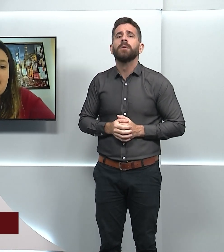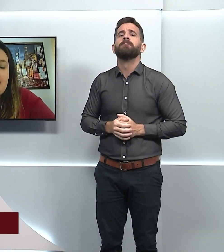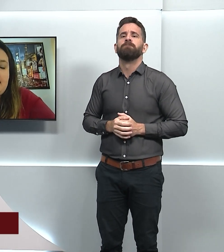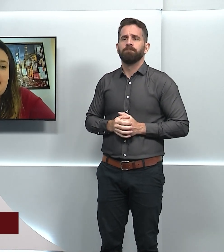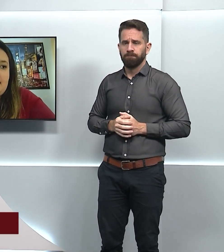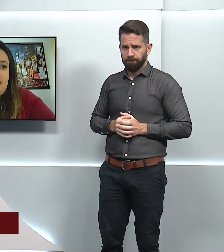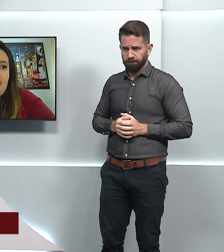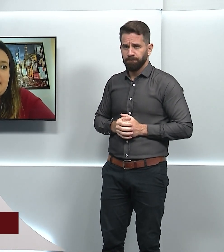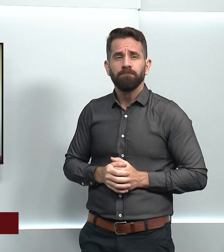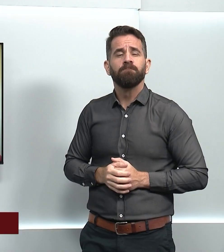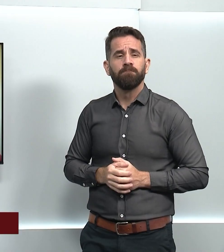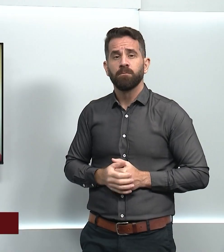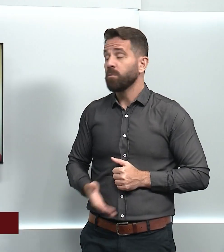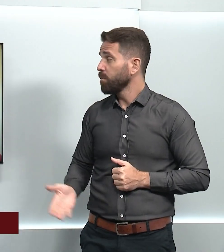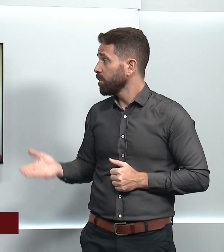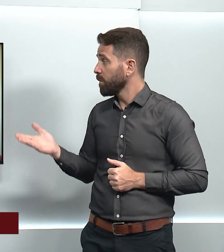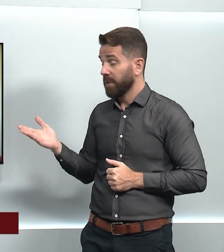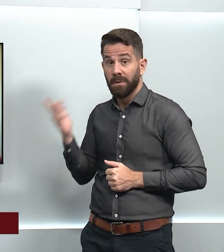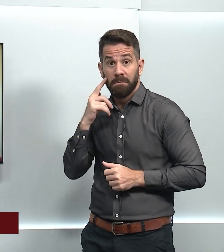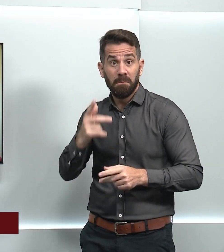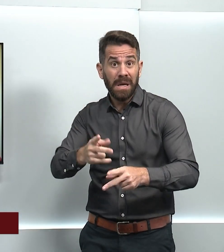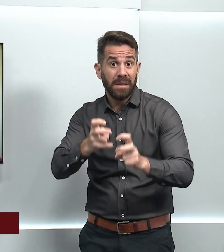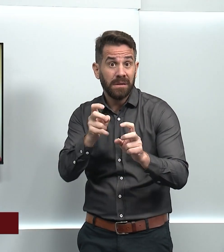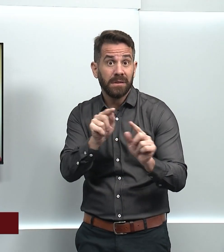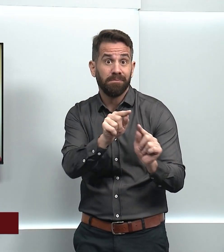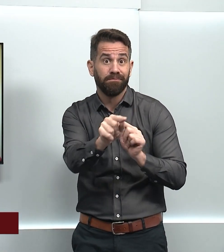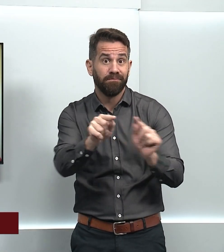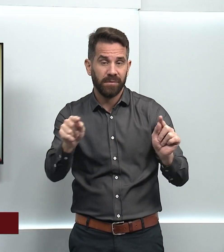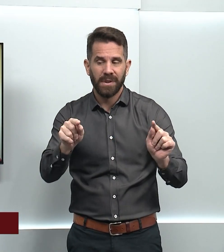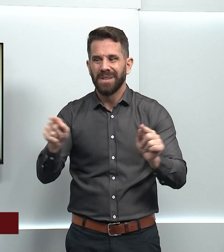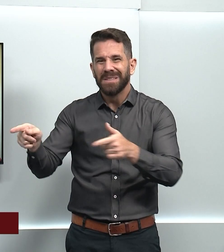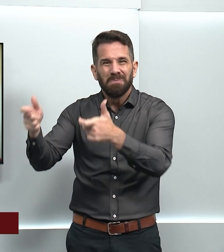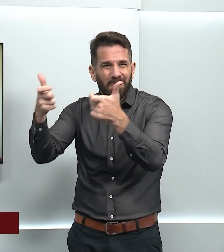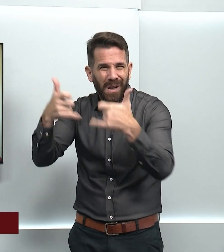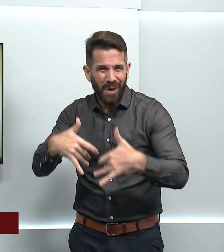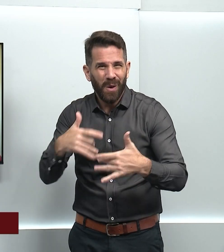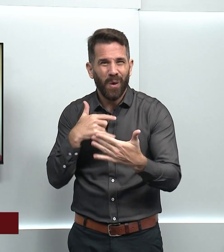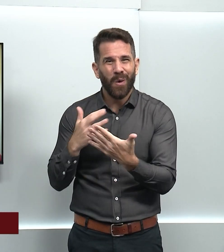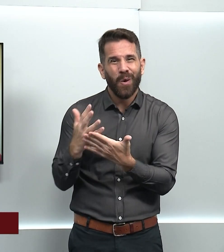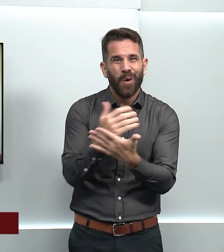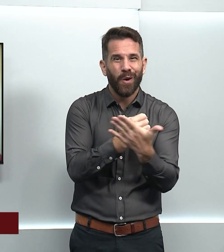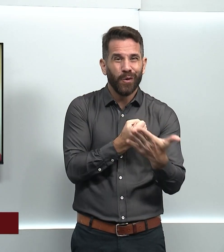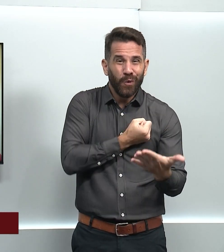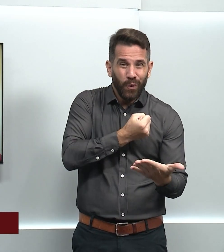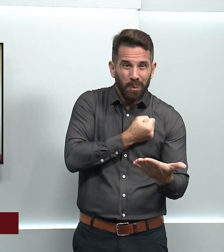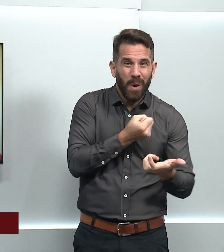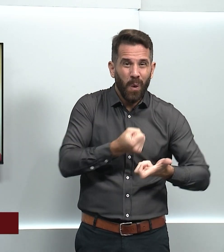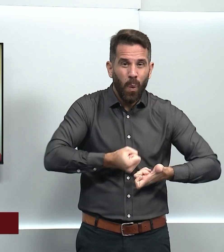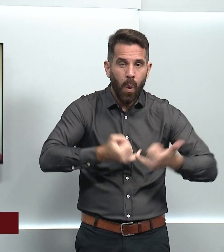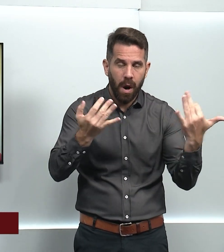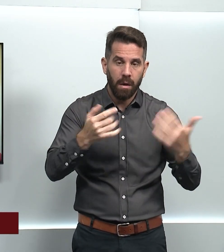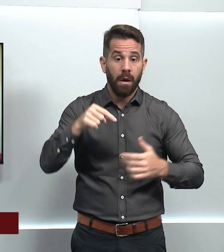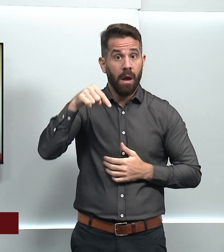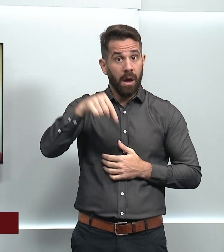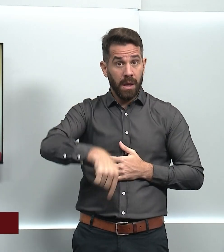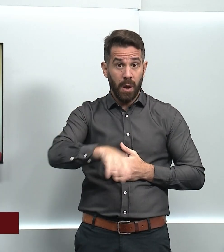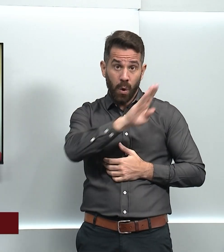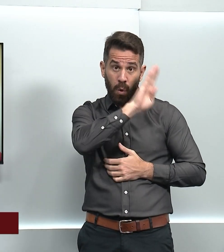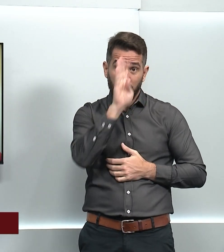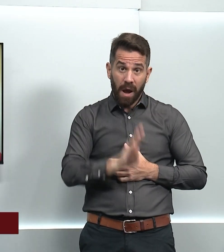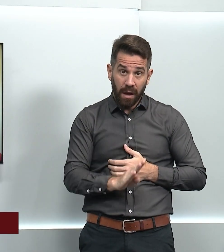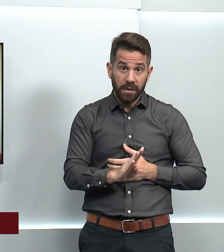nas idades iniciais, né? Então, aproveitando esse dado que você falou, a gente tem que no Brasil, por hora,